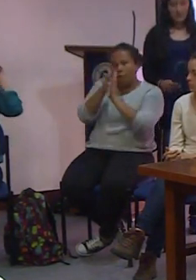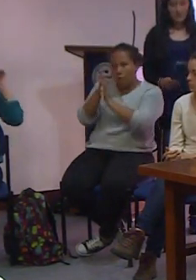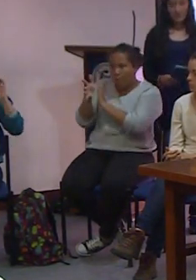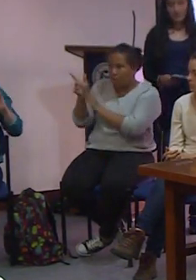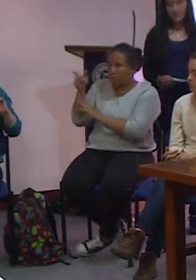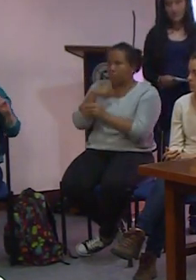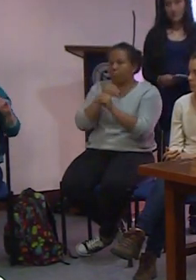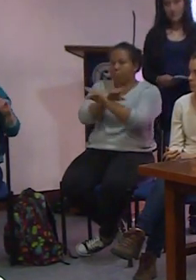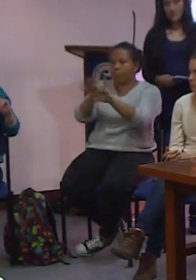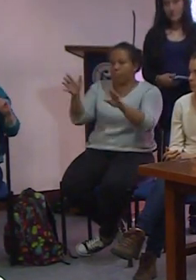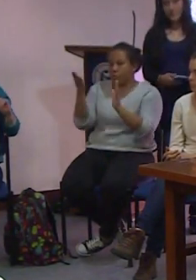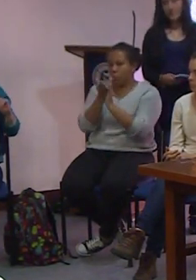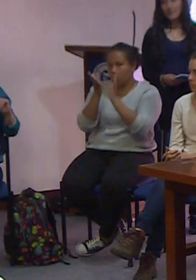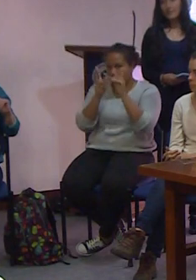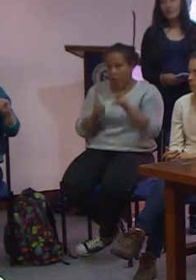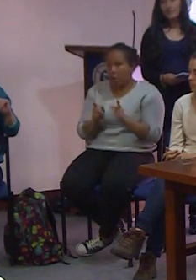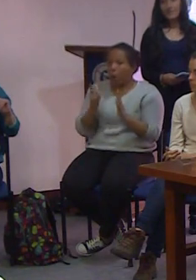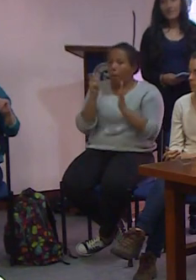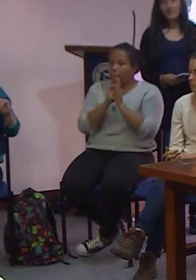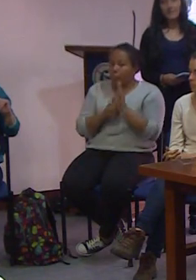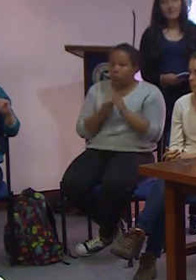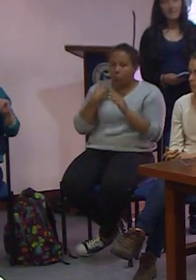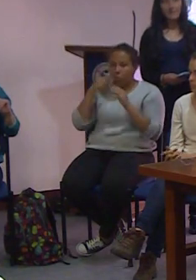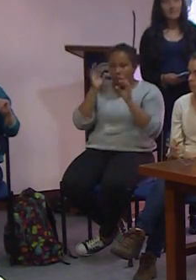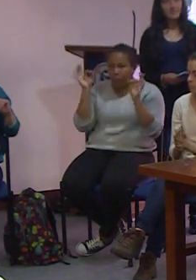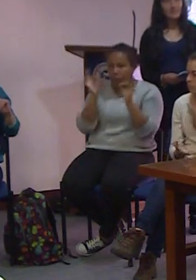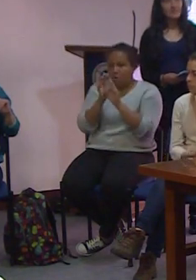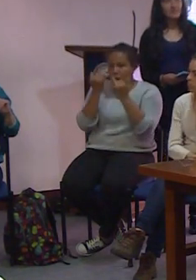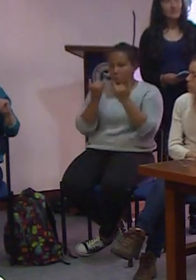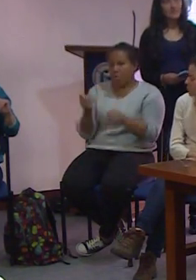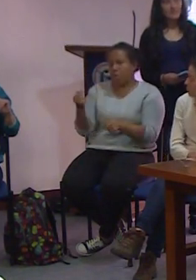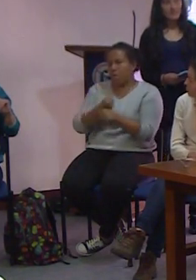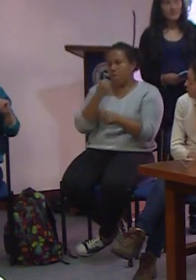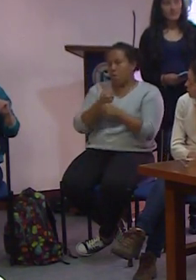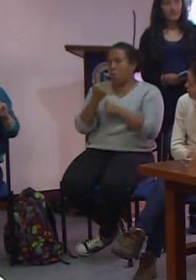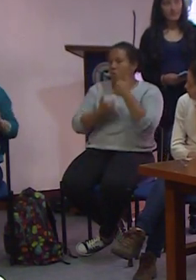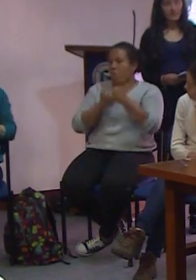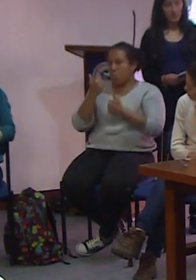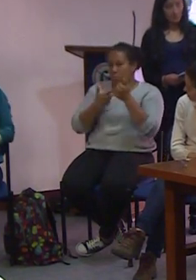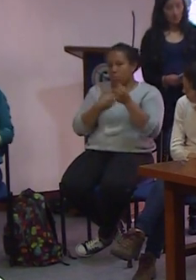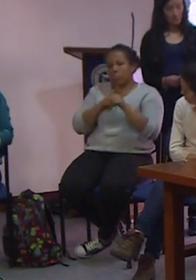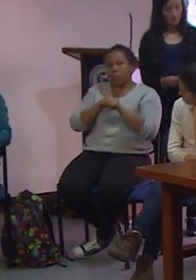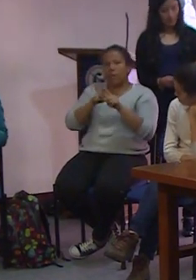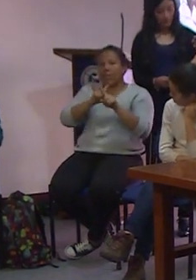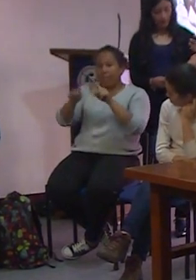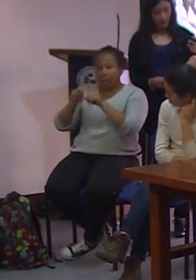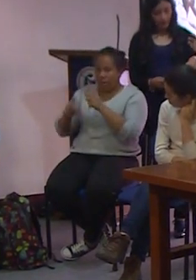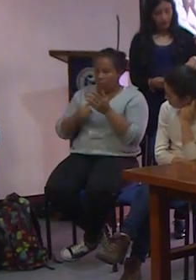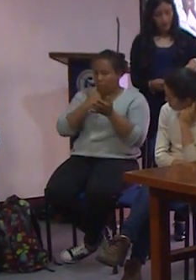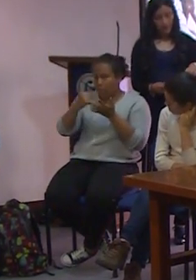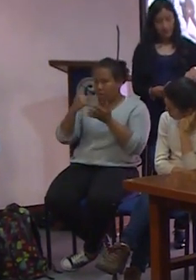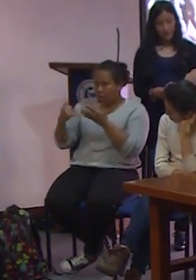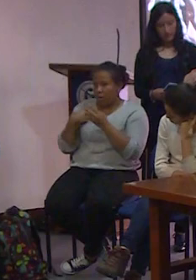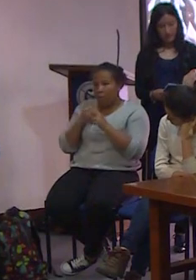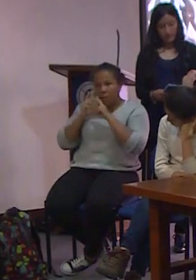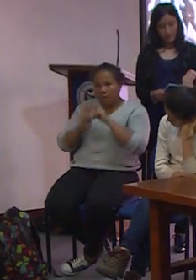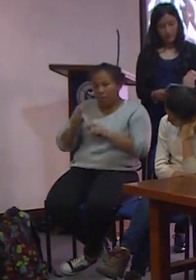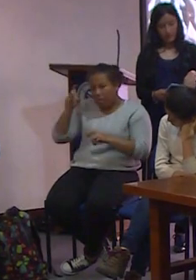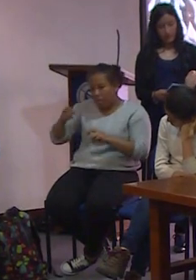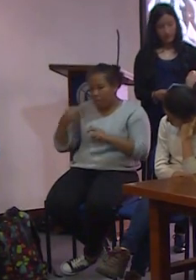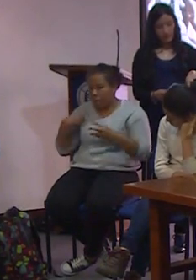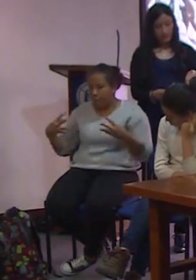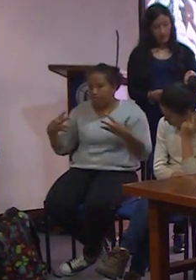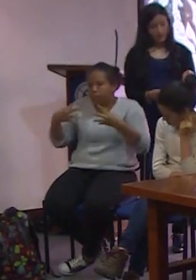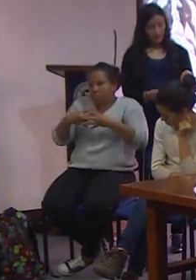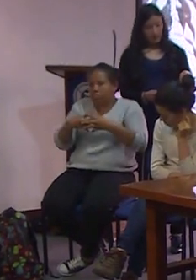los estudiantes. Y pues como punto central que trabajamos aquí es que las diferentes líneas vemos la necesidad, digamos, de articular